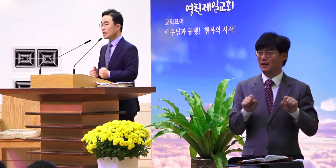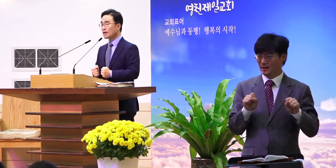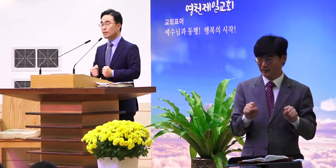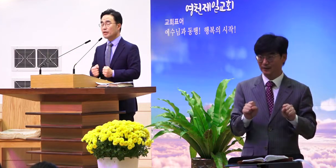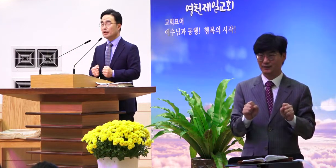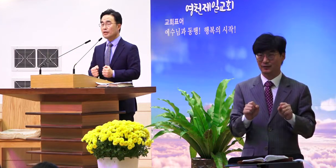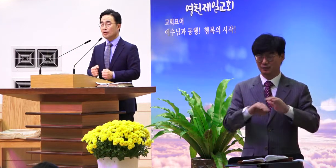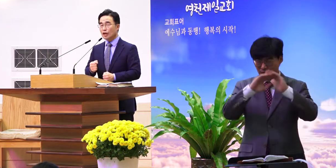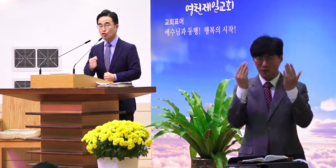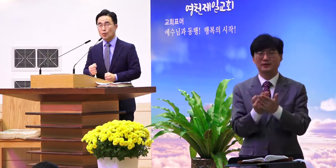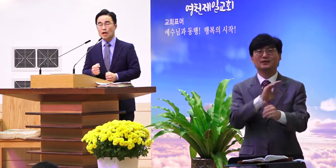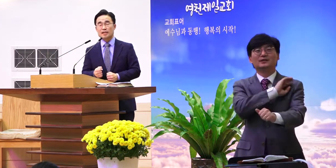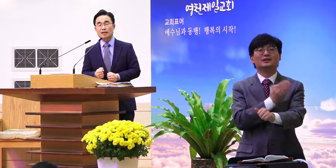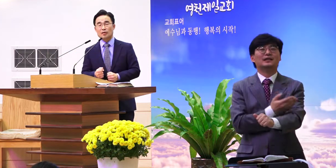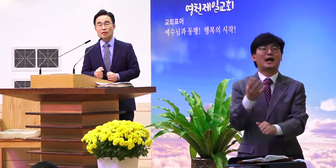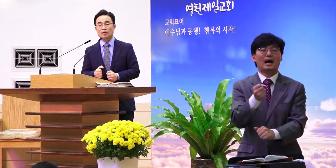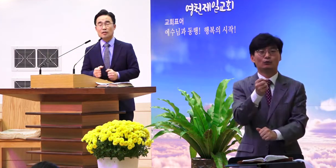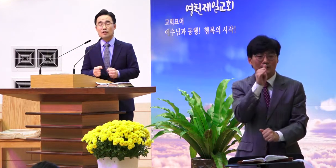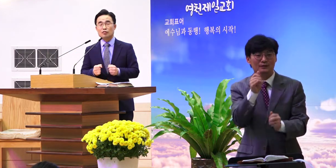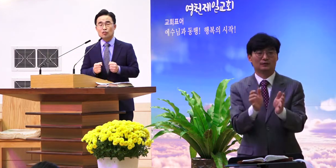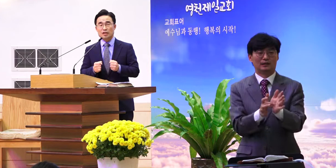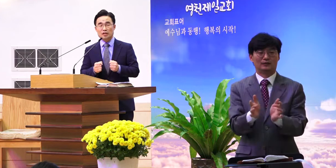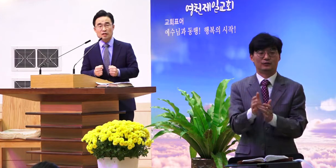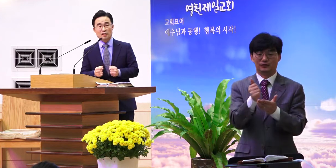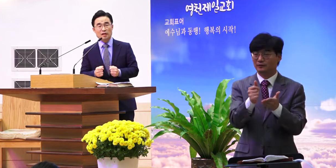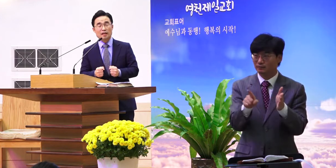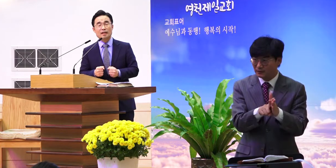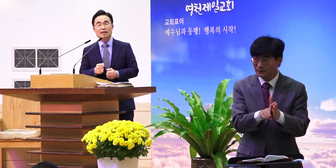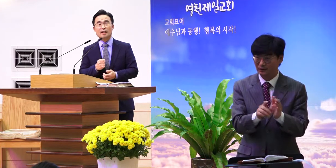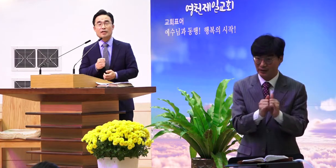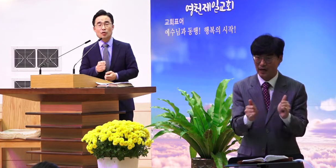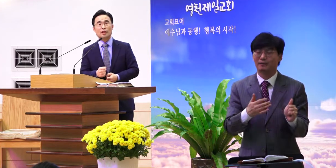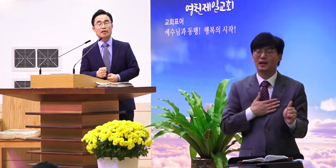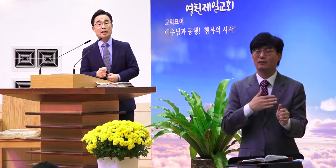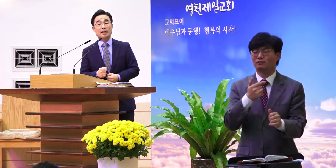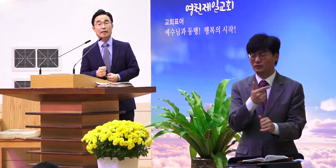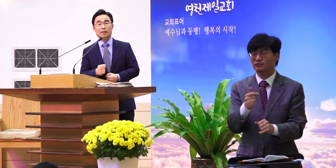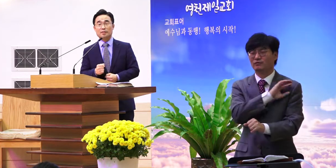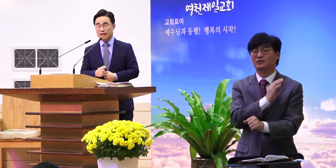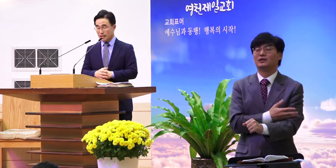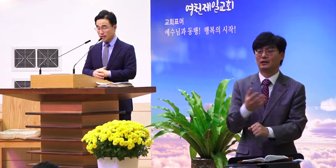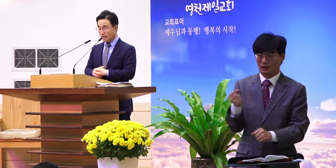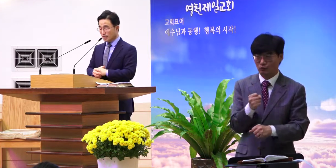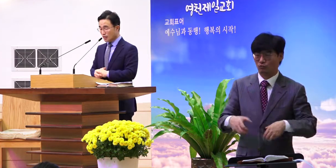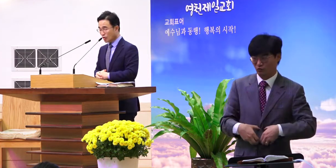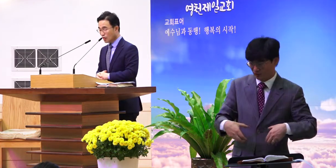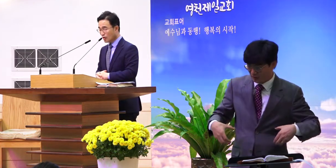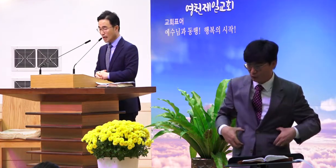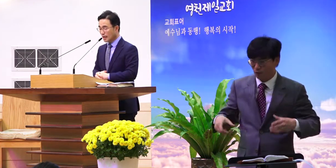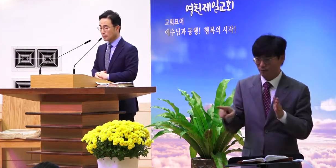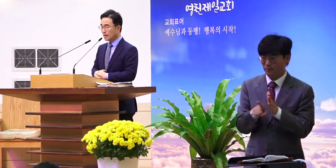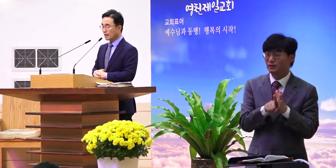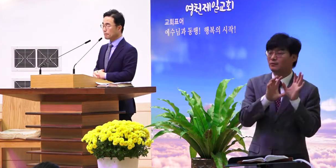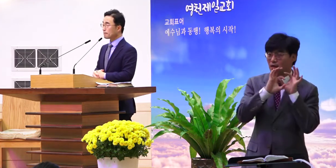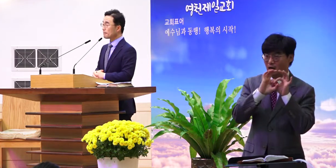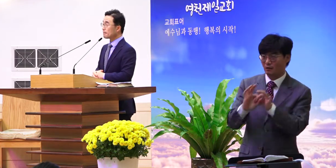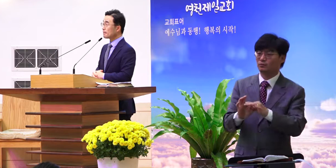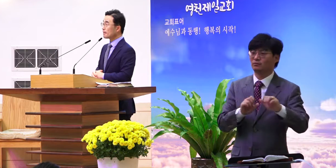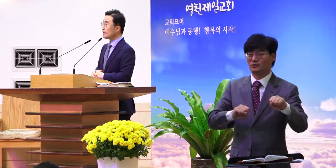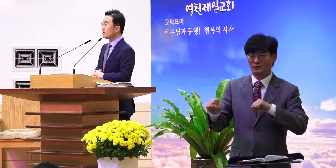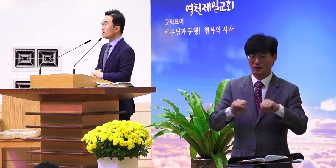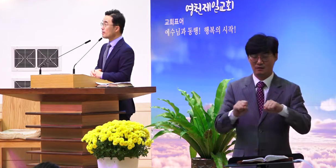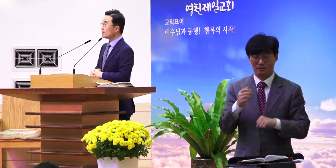예수님을 생각하며 거기에 굴복하지 않고 꿋꿋이 일어서서 끝까지 용기 있게 믿음의 길을 걸어가야 합니다.